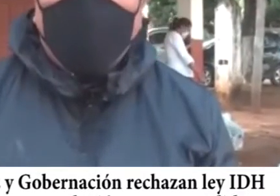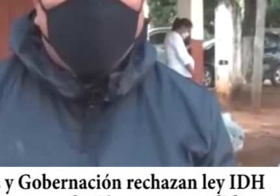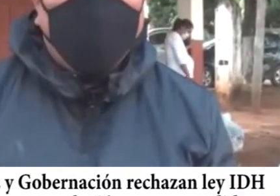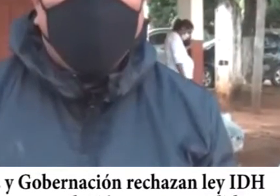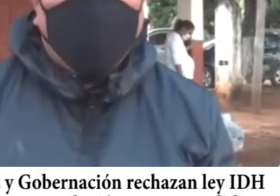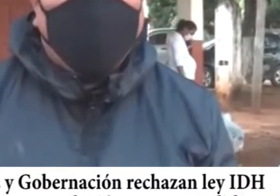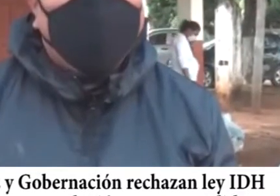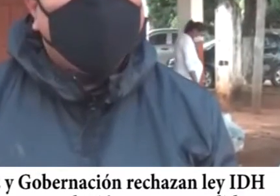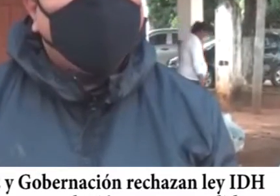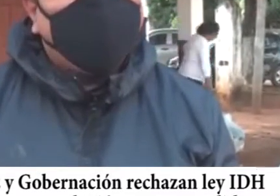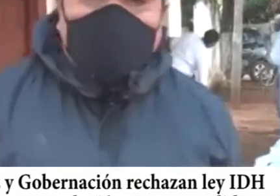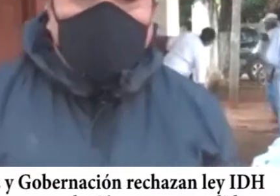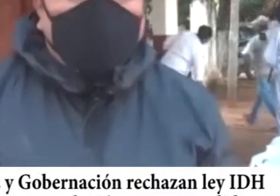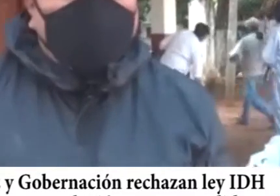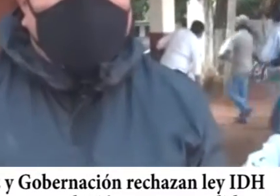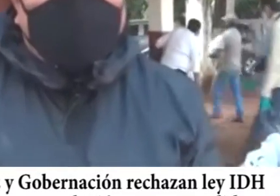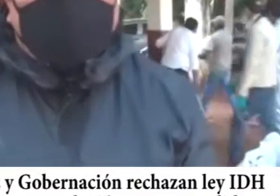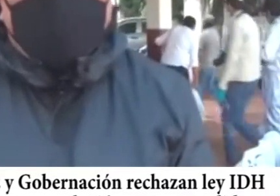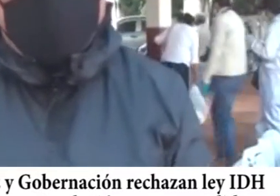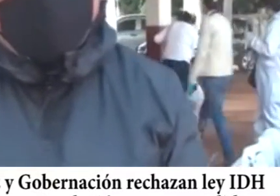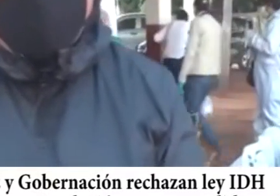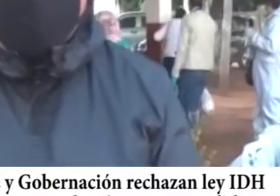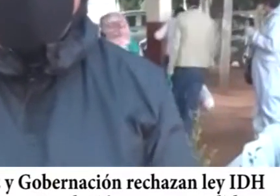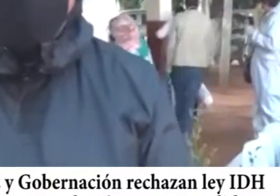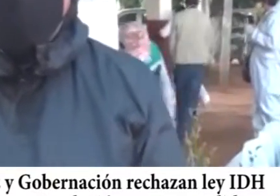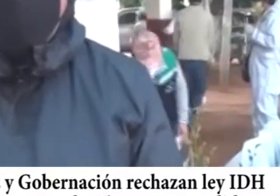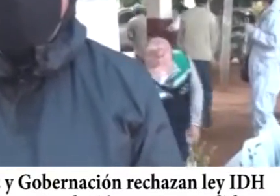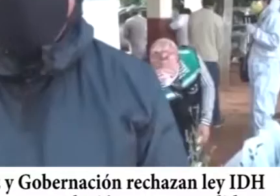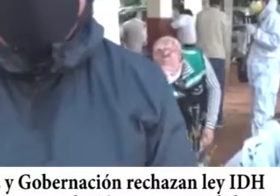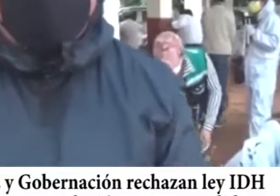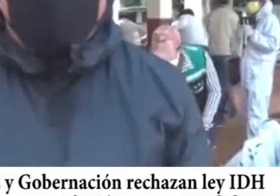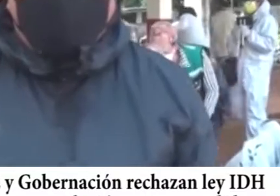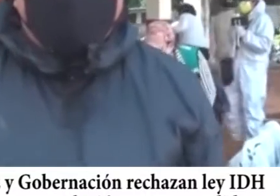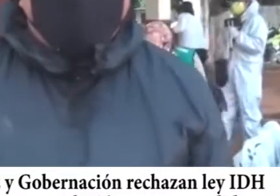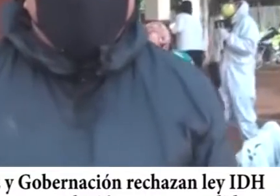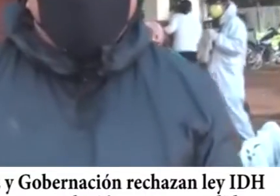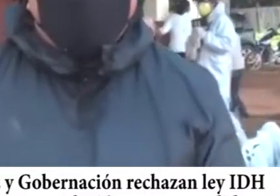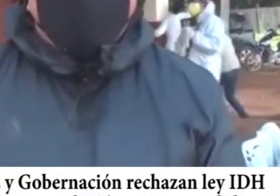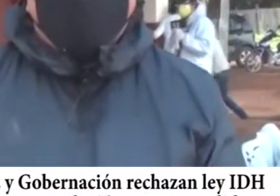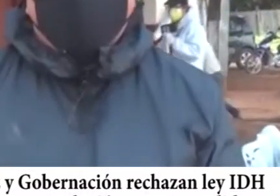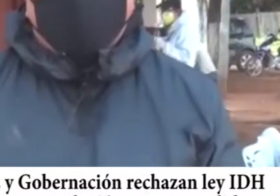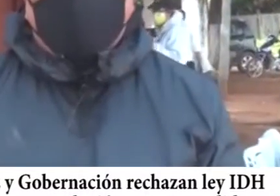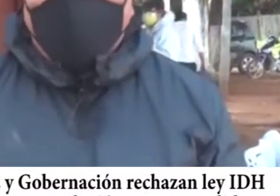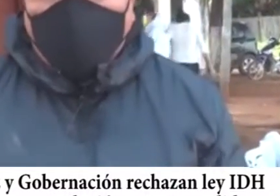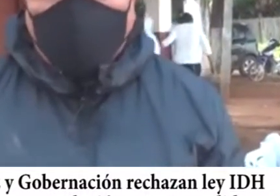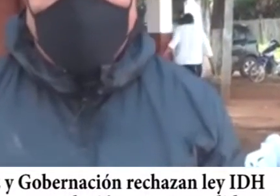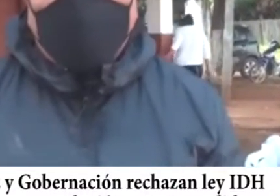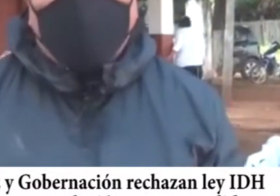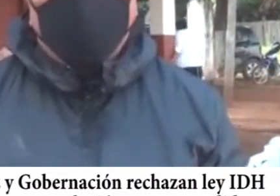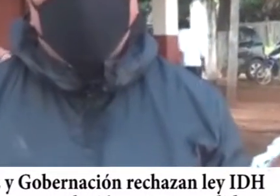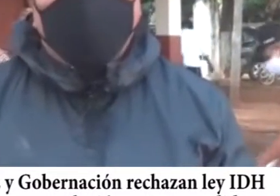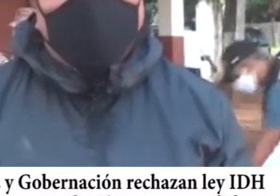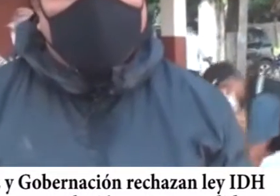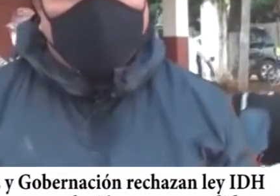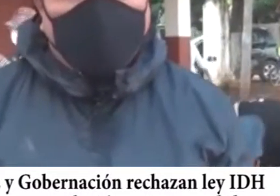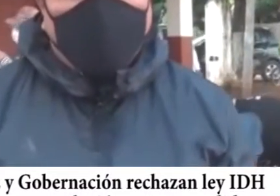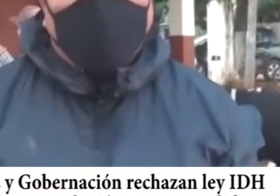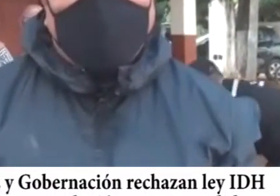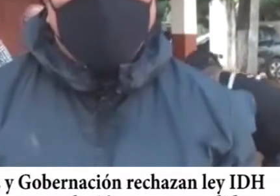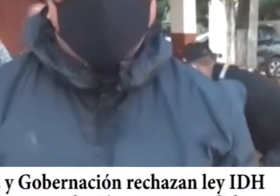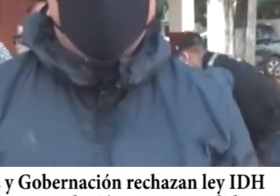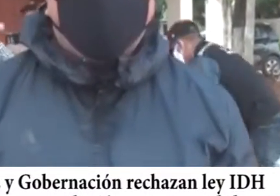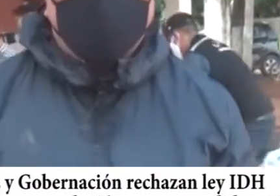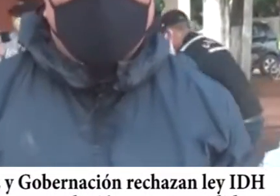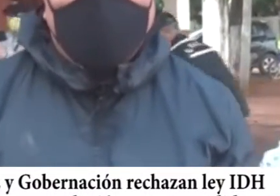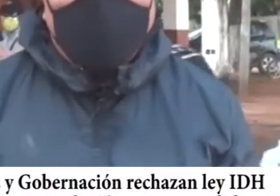masistas, no nos ayuda en nada. Si esto sigue así, si el gobierno de una vez por todas no conforma o nos manda lo